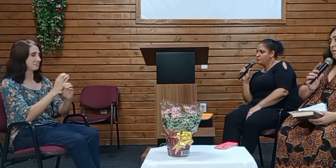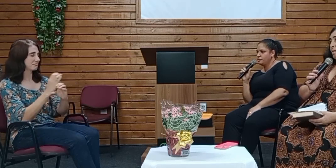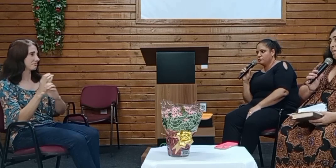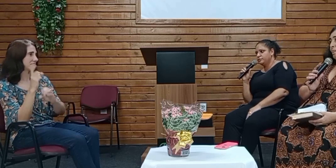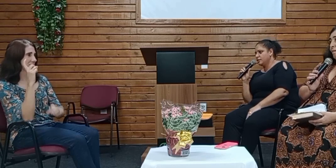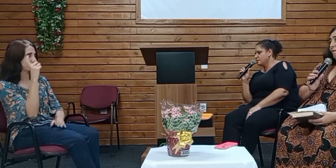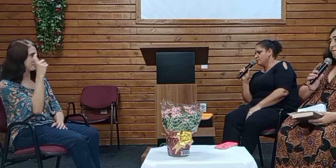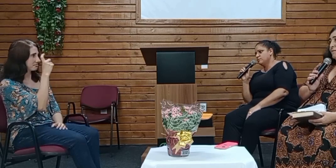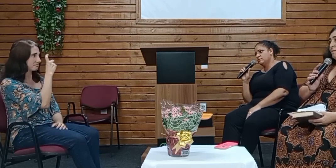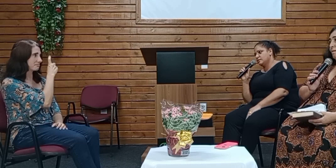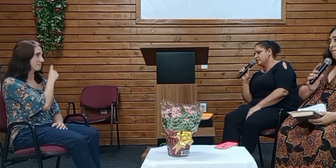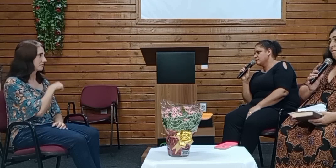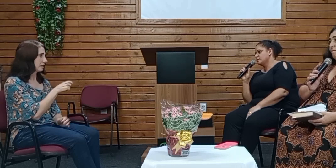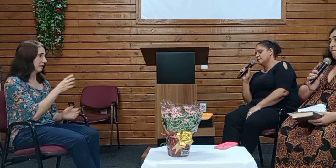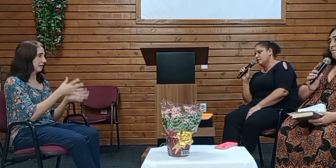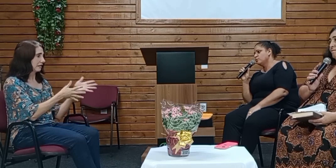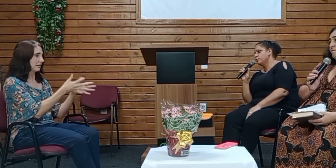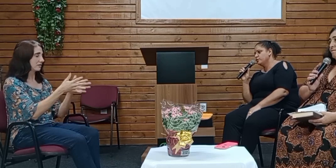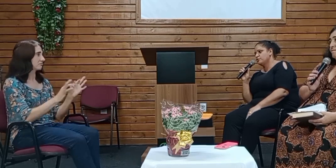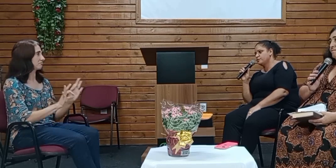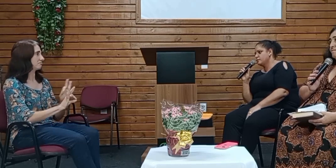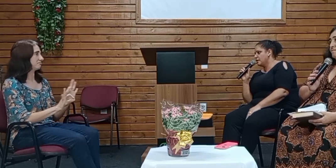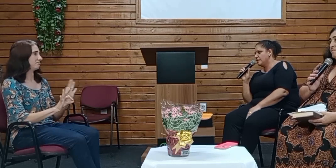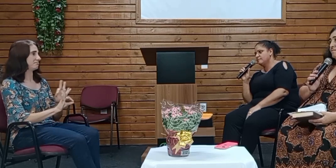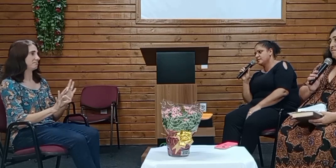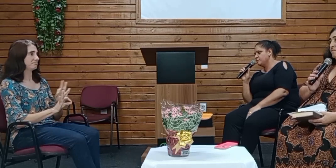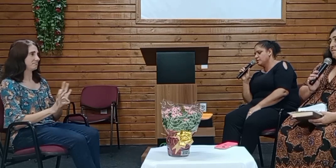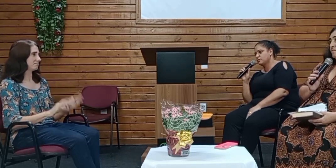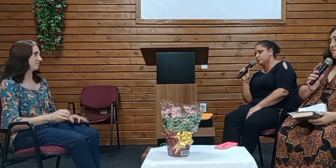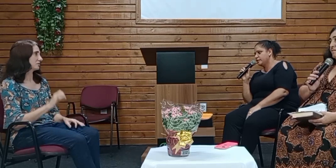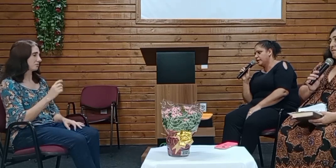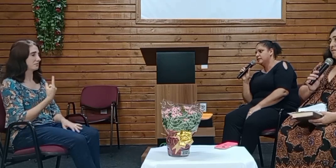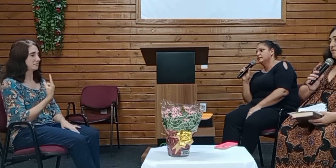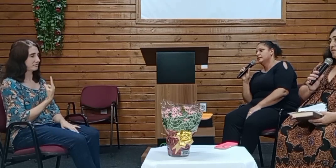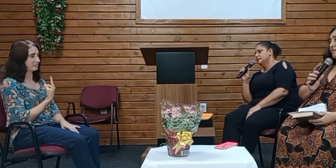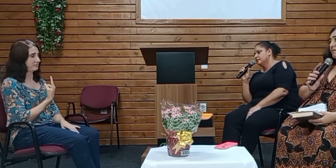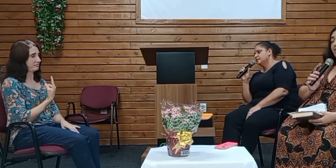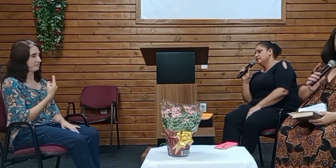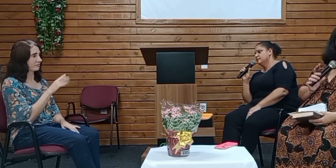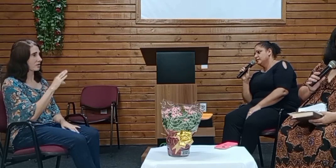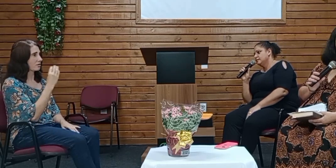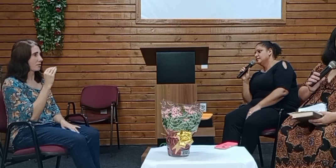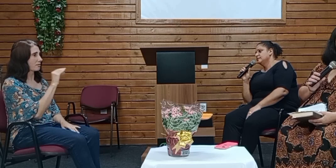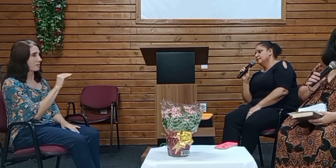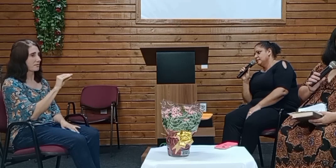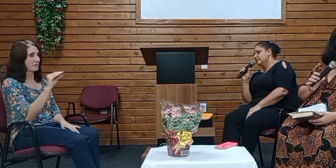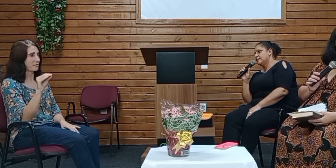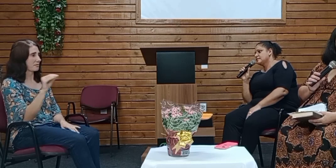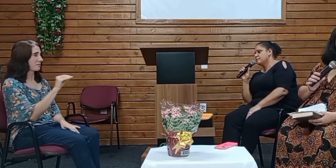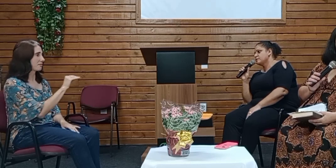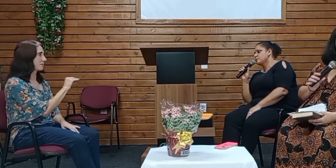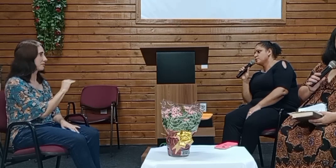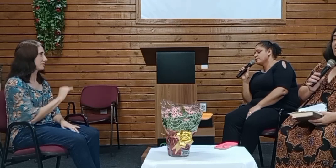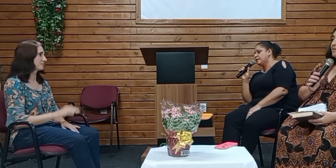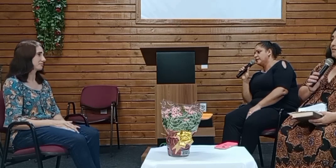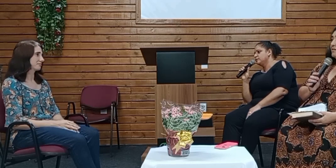não tinha comunicação com outras crianças, era muito difícil, ninguém sabia se comunicar. Os outros riam dela. E era sempre